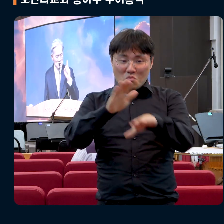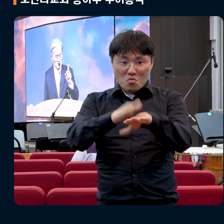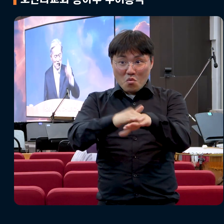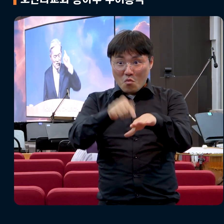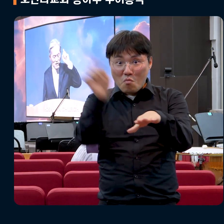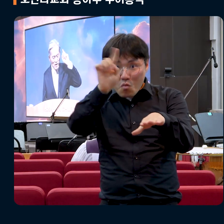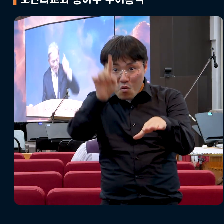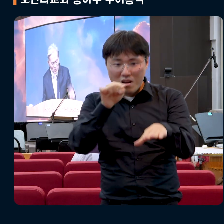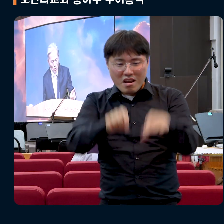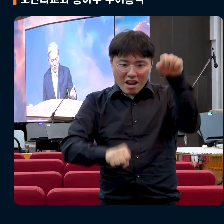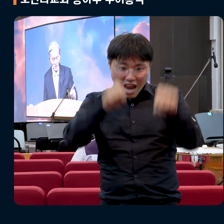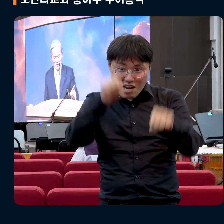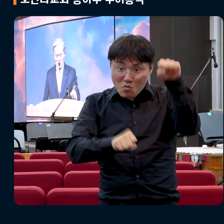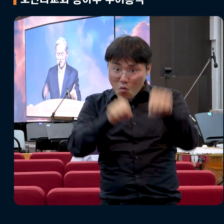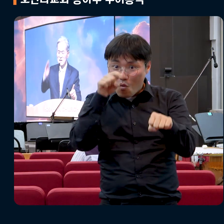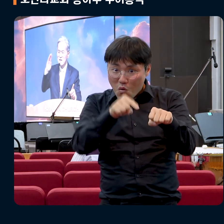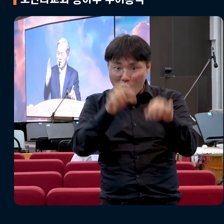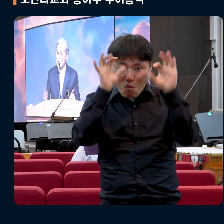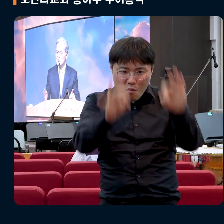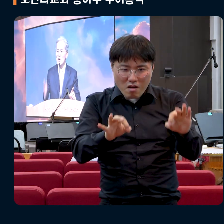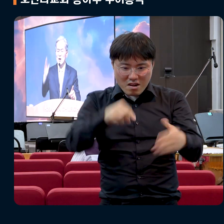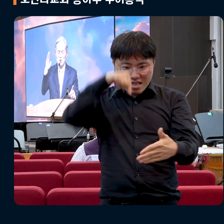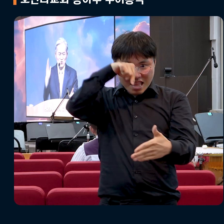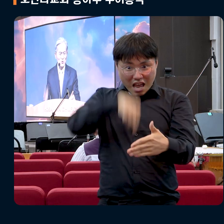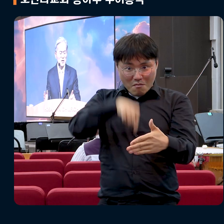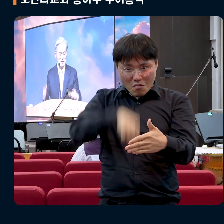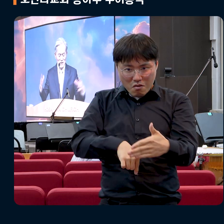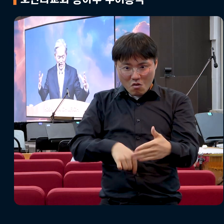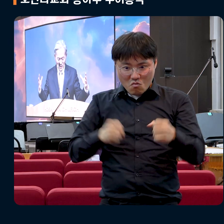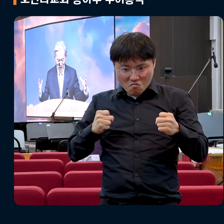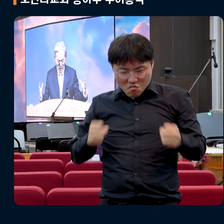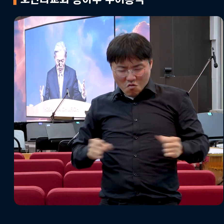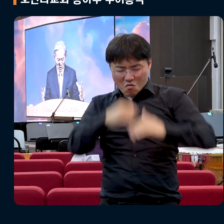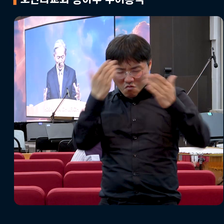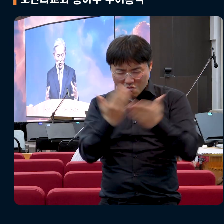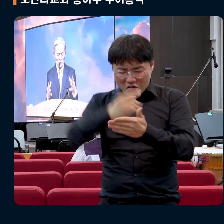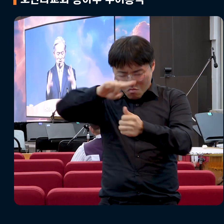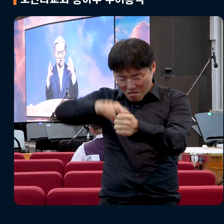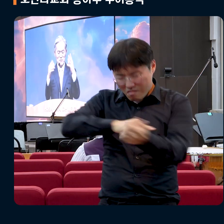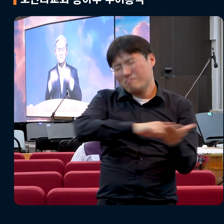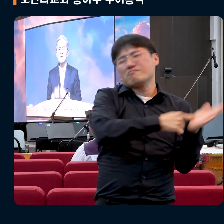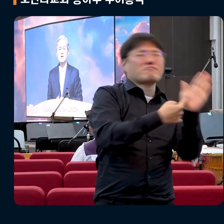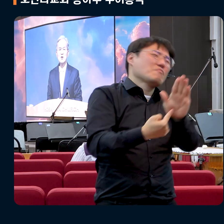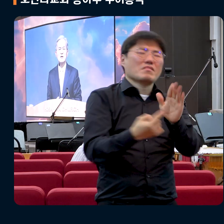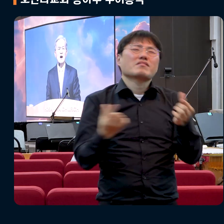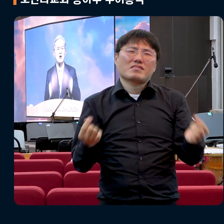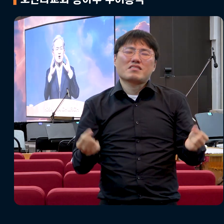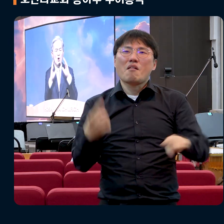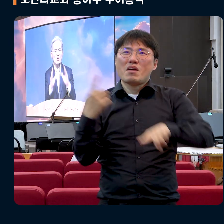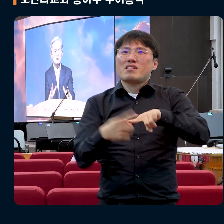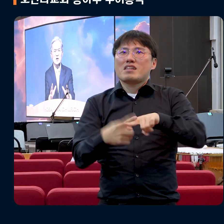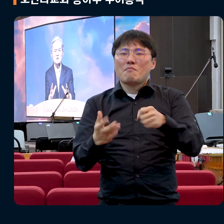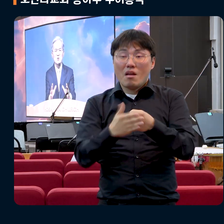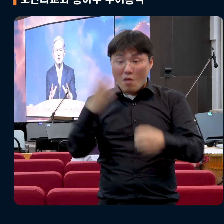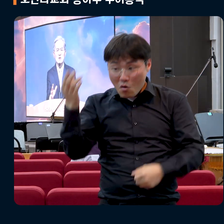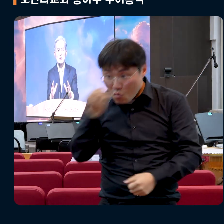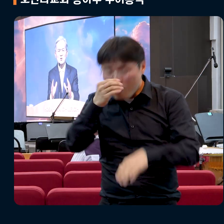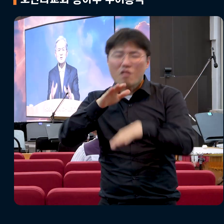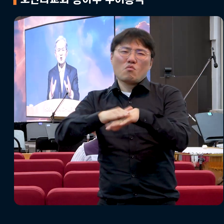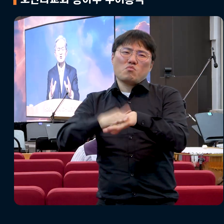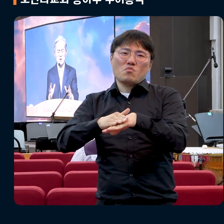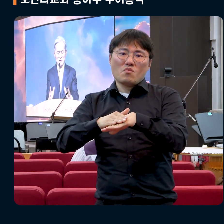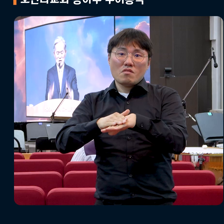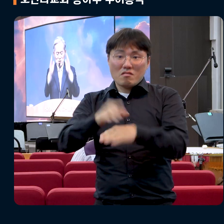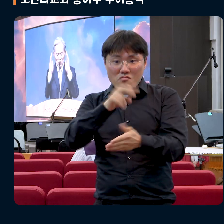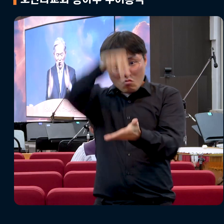손, 즉 그의 행동은 그의 내면과 존재를 그대로 다 드러내고 있어요. 그러니까 거룩한